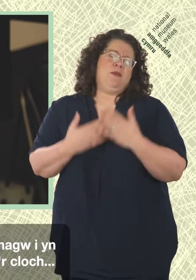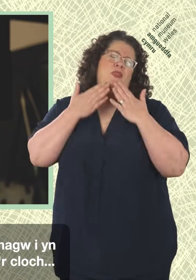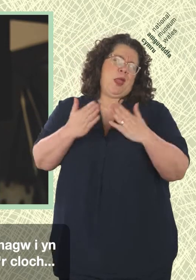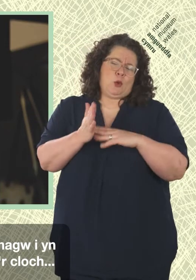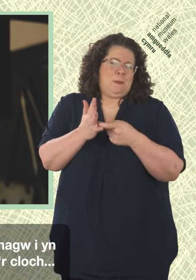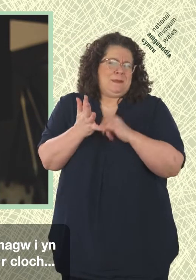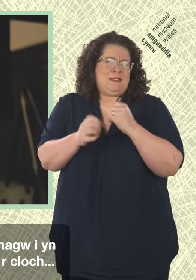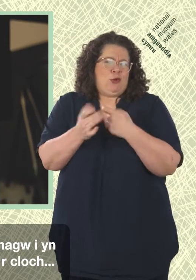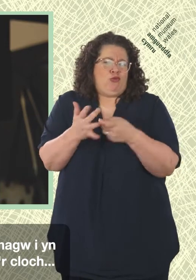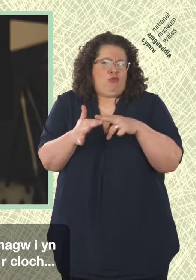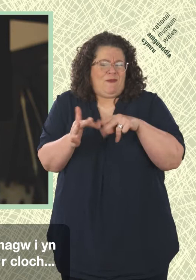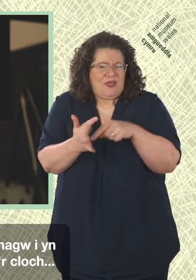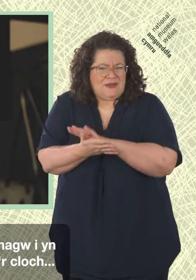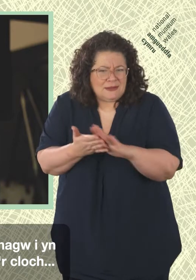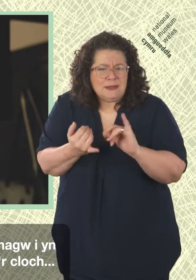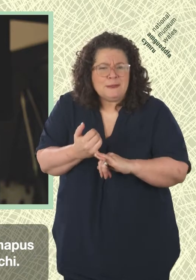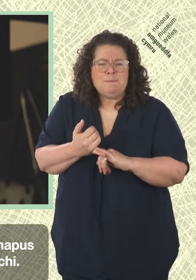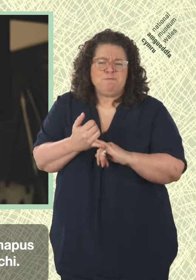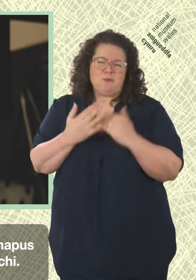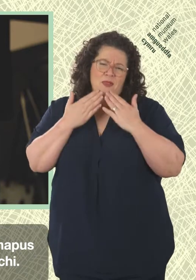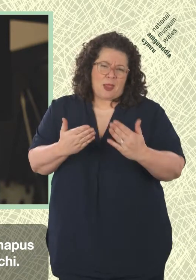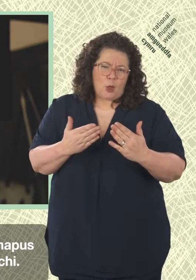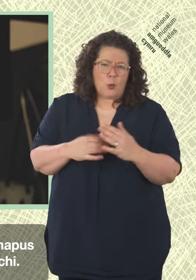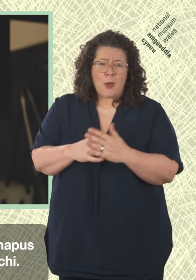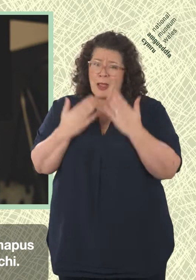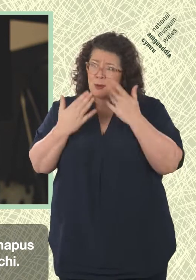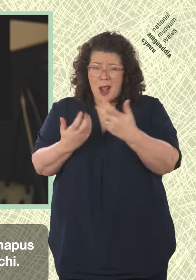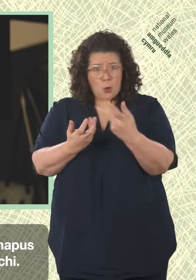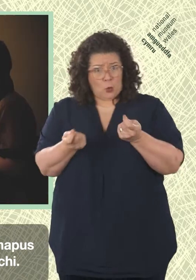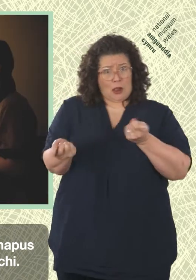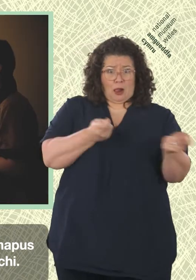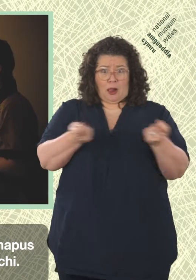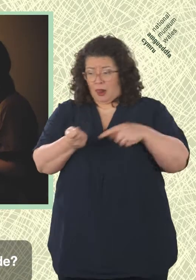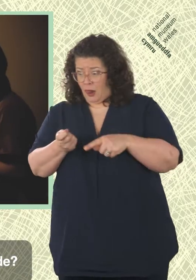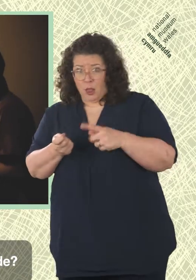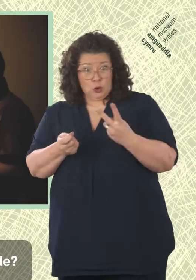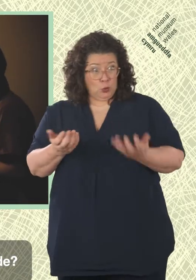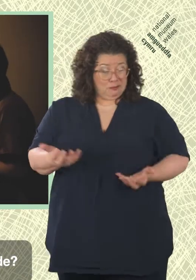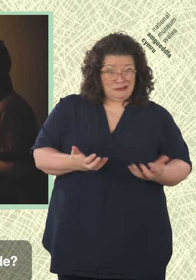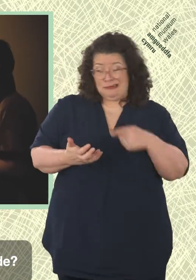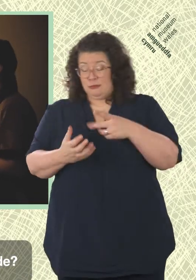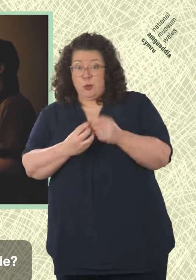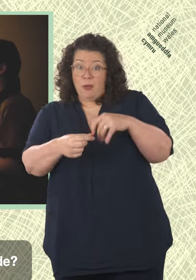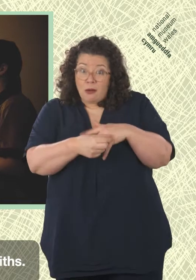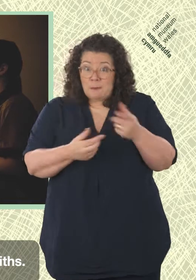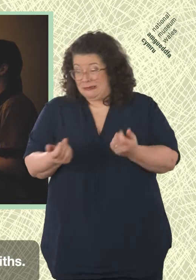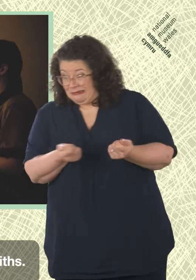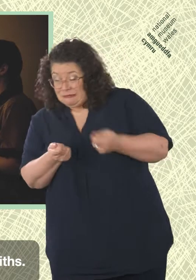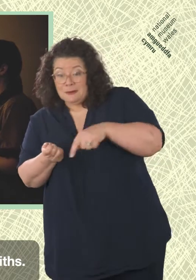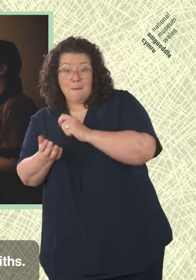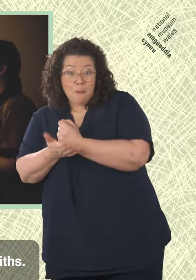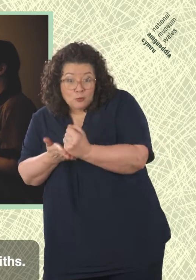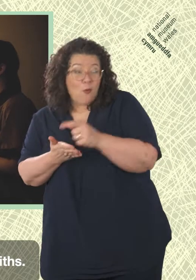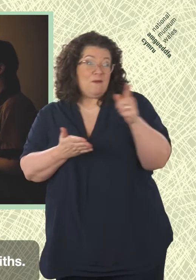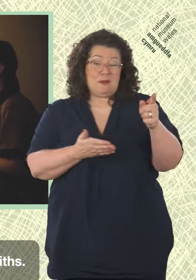nag yw yn y post, allwch chi canu'r clwch a fyddai'n mwy na hapus i ddod i'ch helpu chi. A siwr i chi de? Fel y boi,